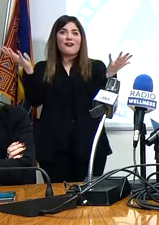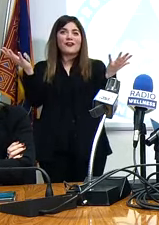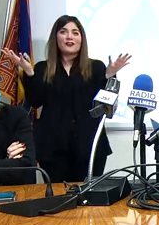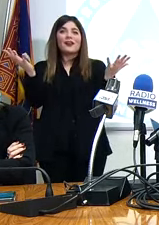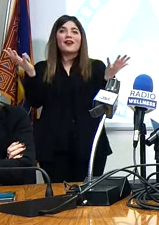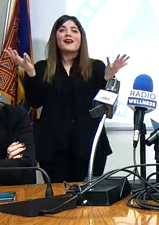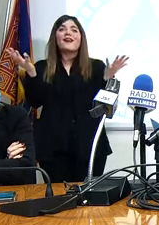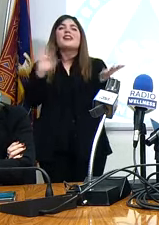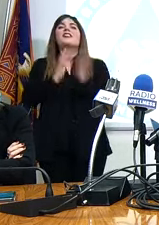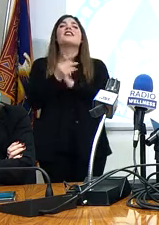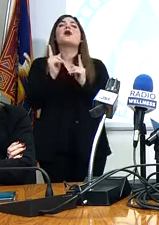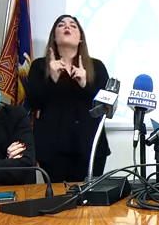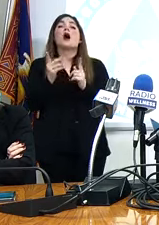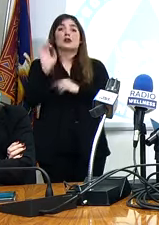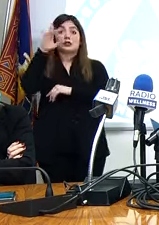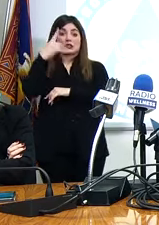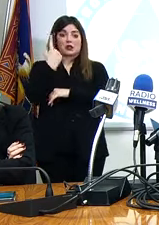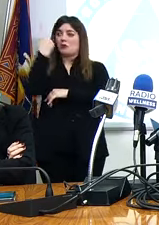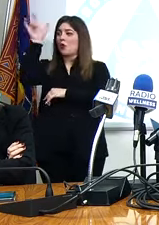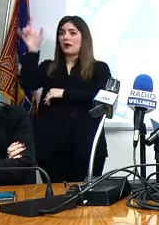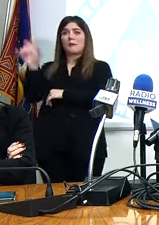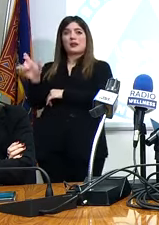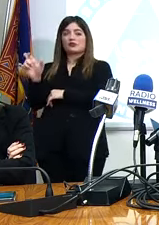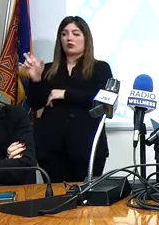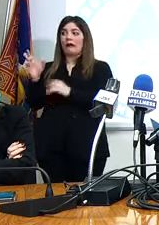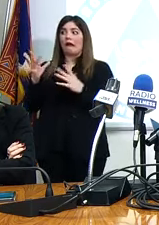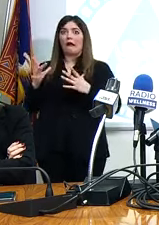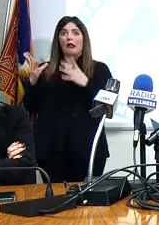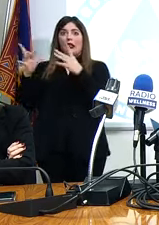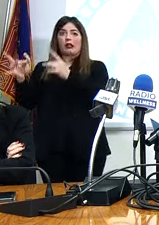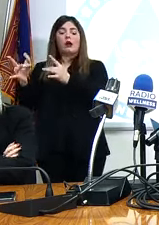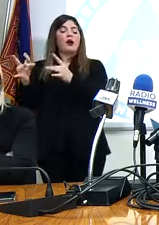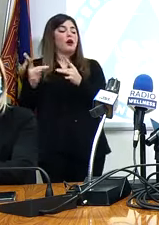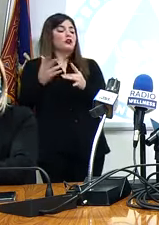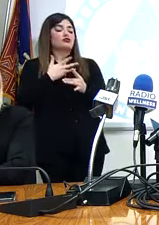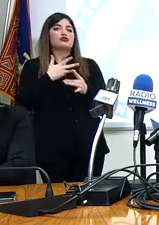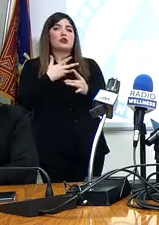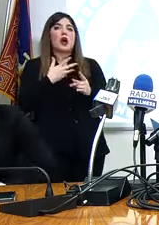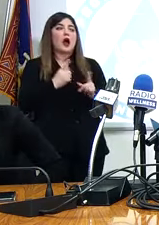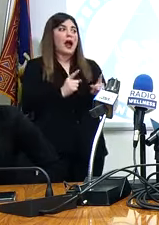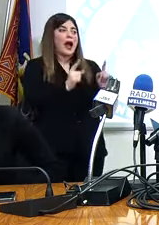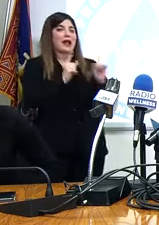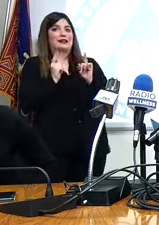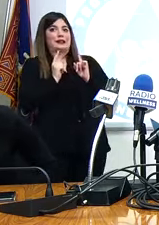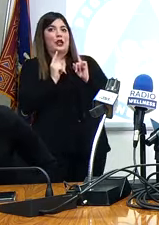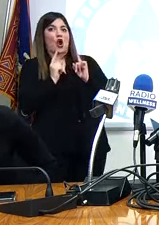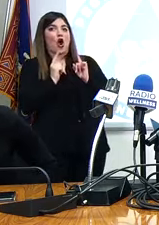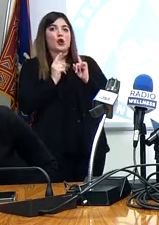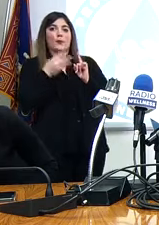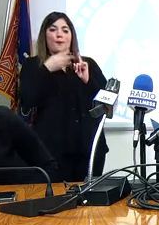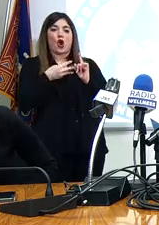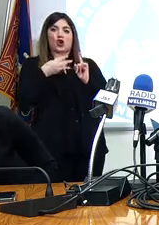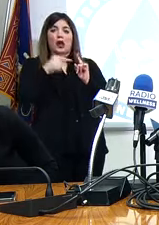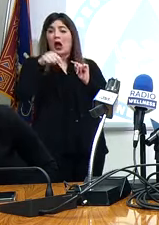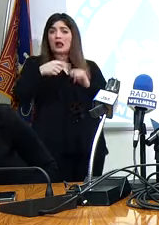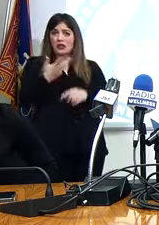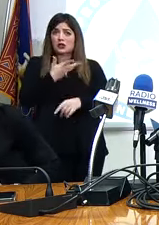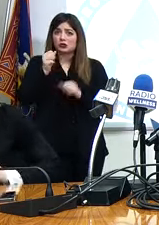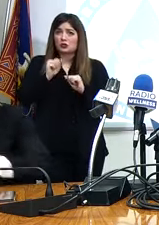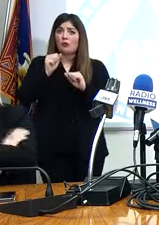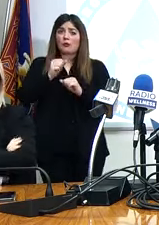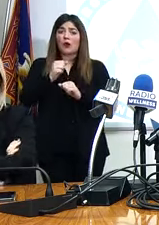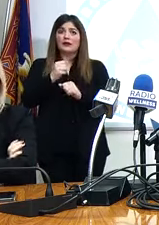sto virus ci sia possibilità di somministrare l'anticorpo monoclonale, che oggi lo si fa per endovena con tutta una serie di